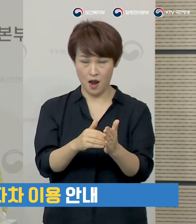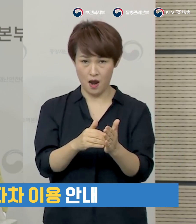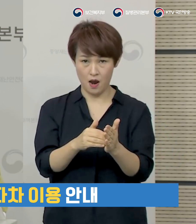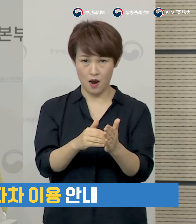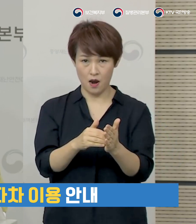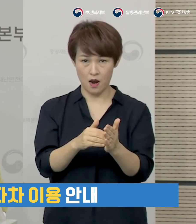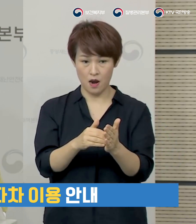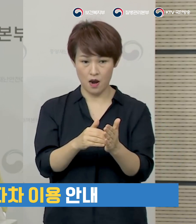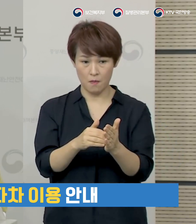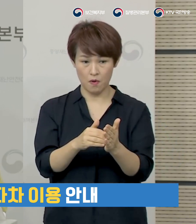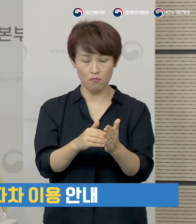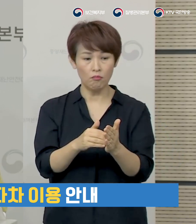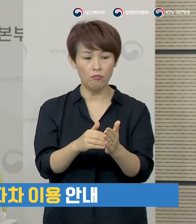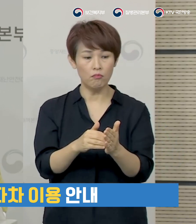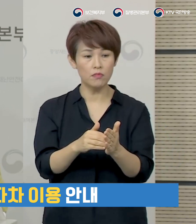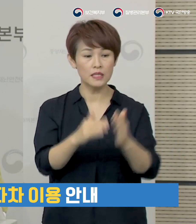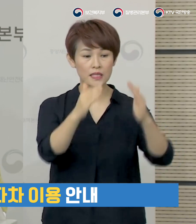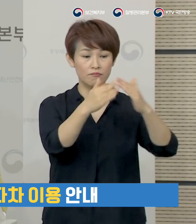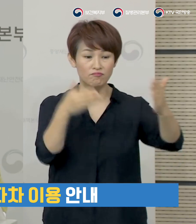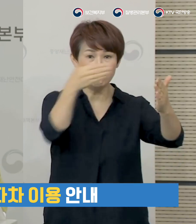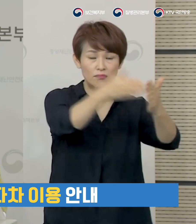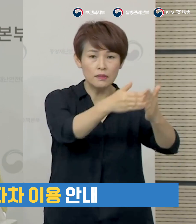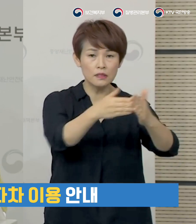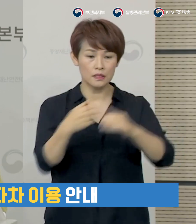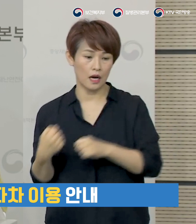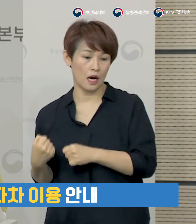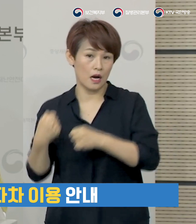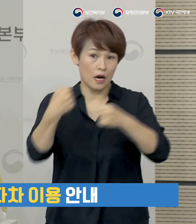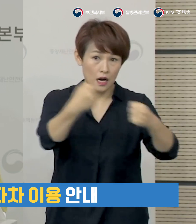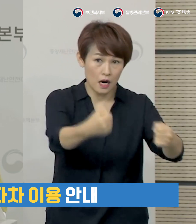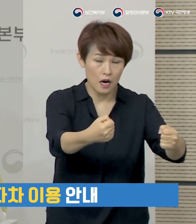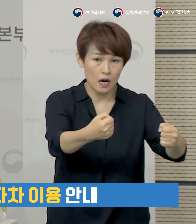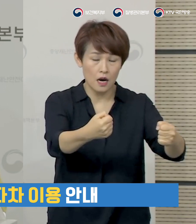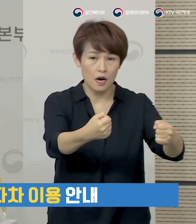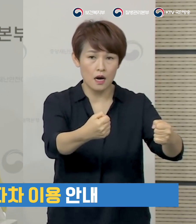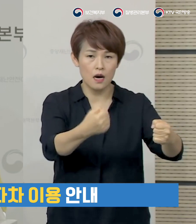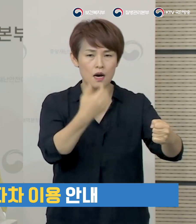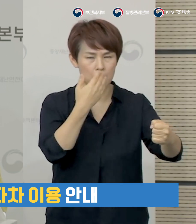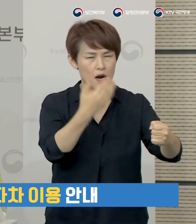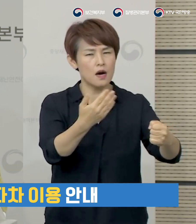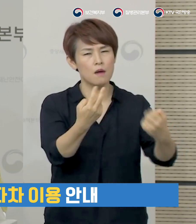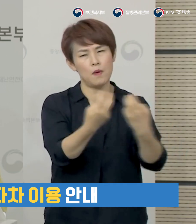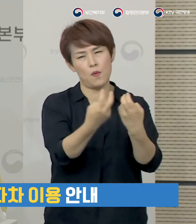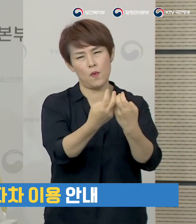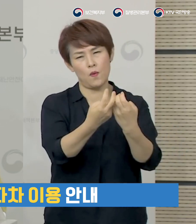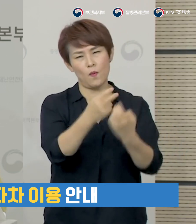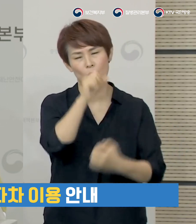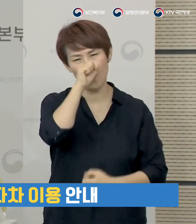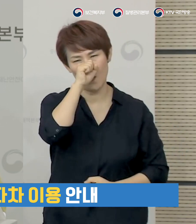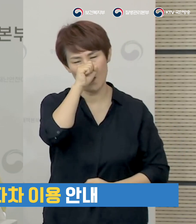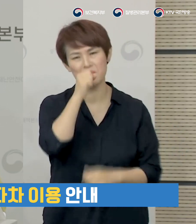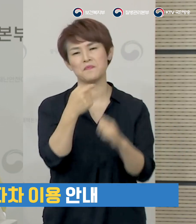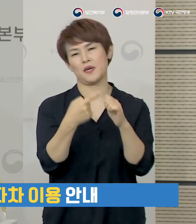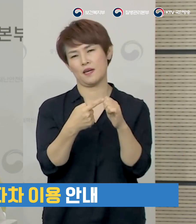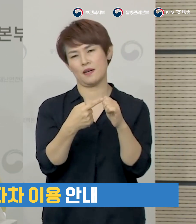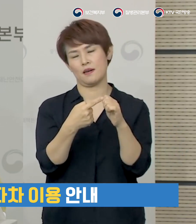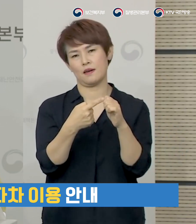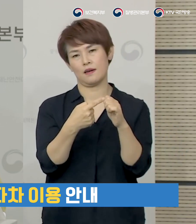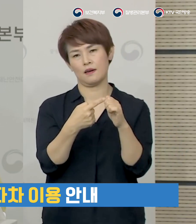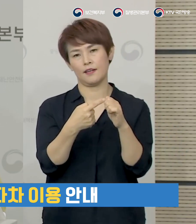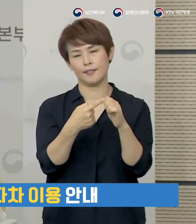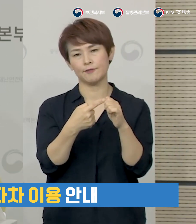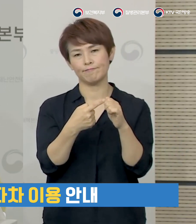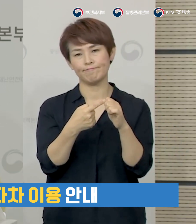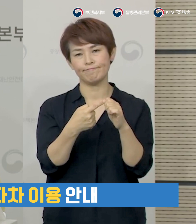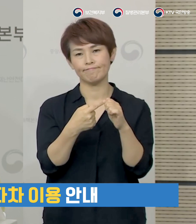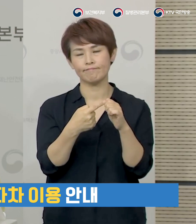국내에 있는 분들이 차량을 이용해서, 그러니까 자차 이동을 할 수 있는 방안들을 이제 가장 먼저 우선적으로 저희들이